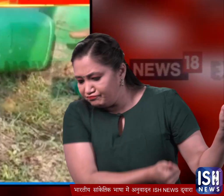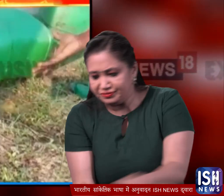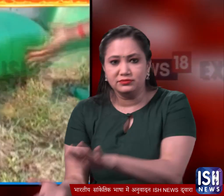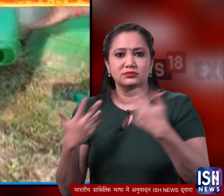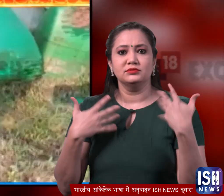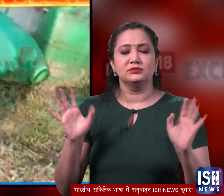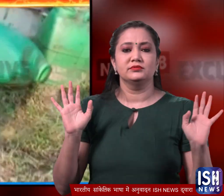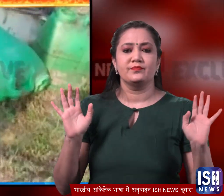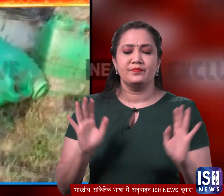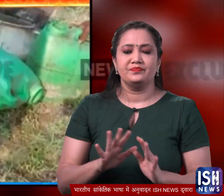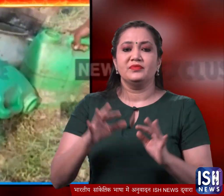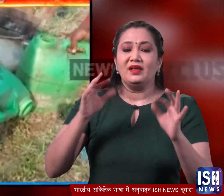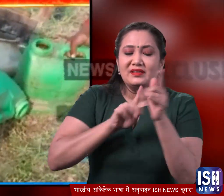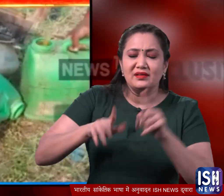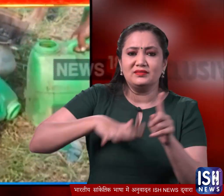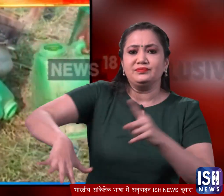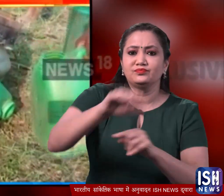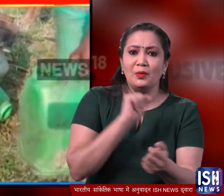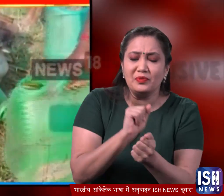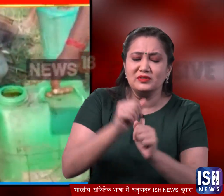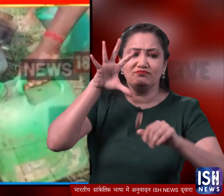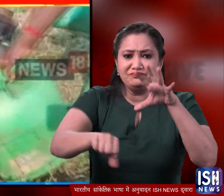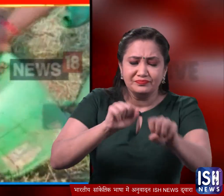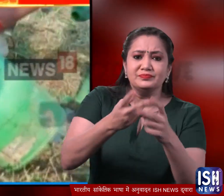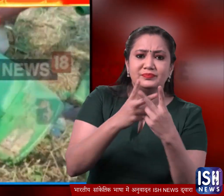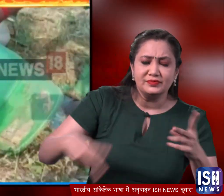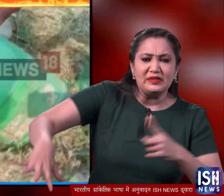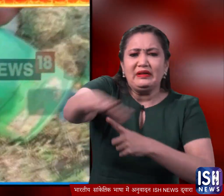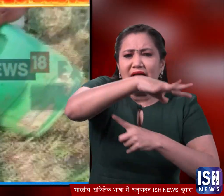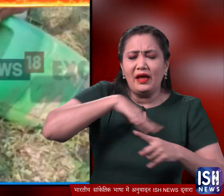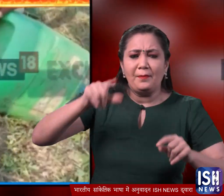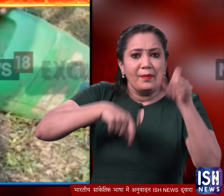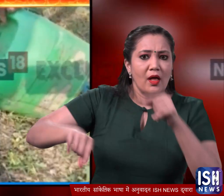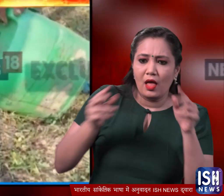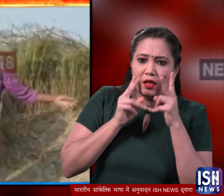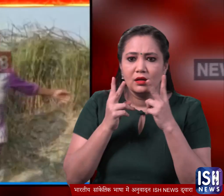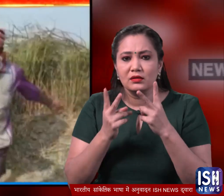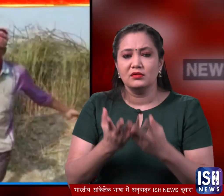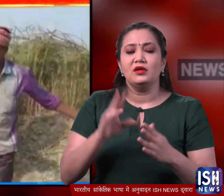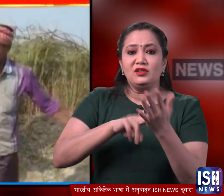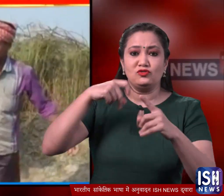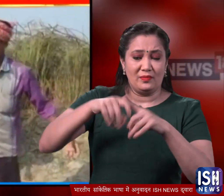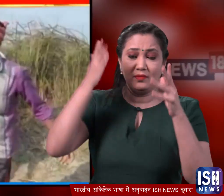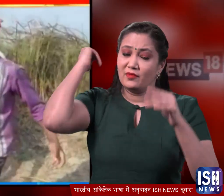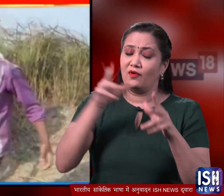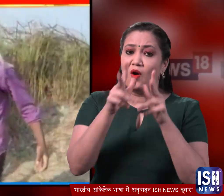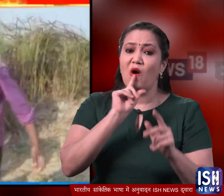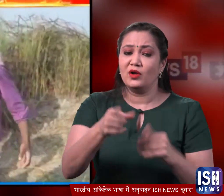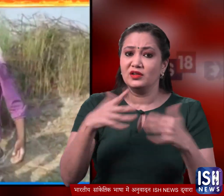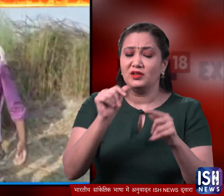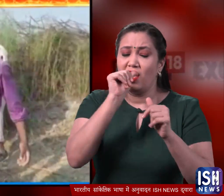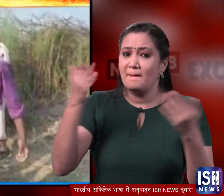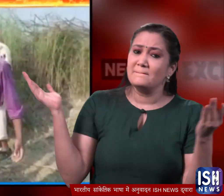शराब जमीन पर उड़ेल दी गई। मोकामा में जितनी देर पुलिस की छापेमारी हुई, पूरे इलाके में हड़कंप मचा रहा। नीतीश कुमार ने चेतावनी दी